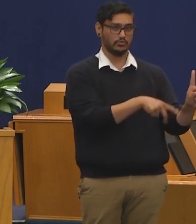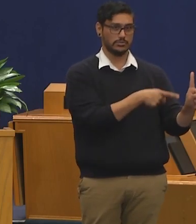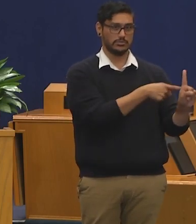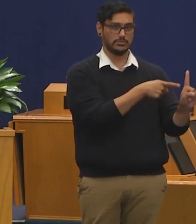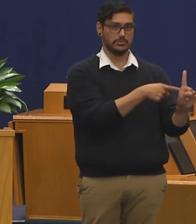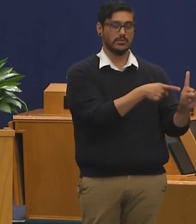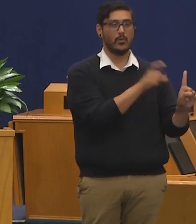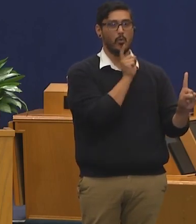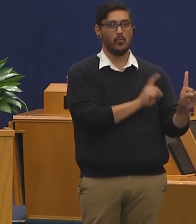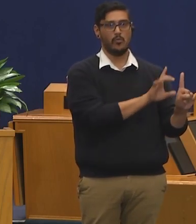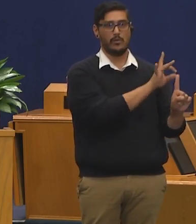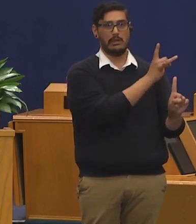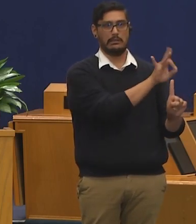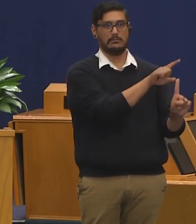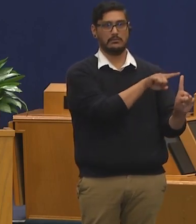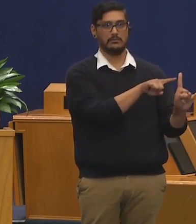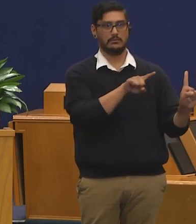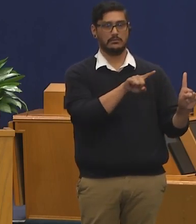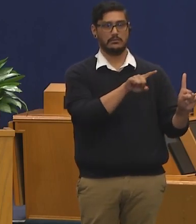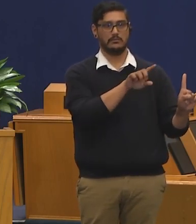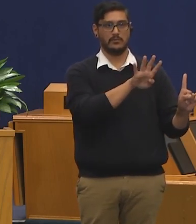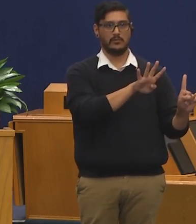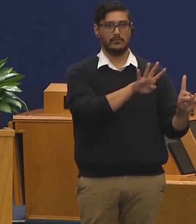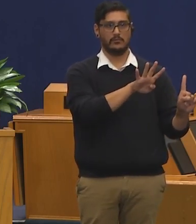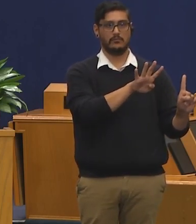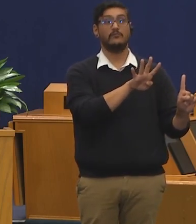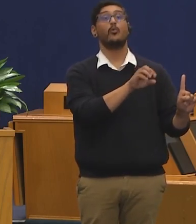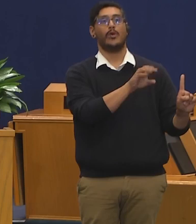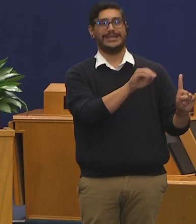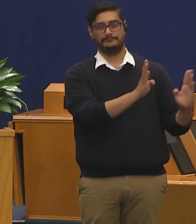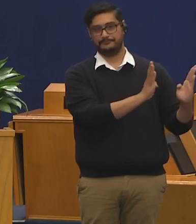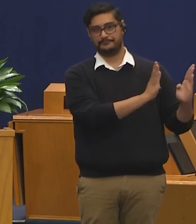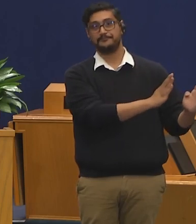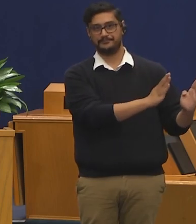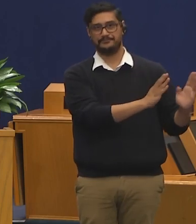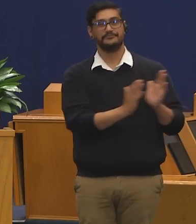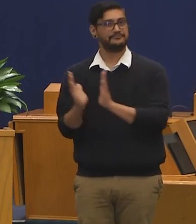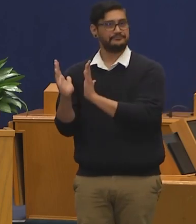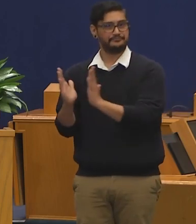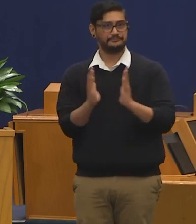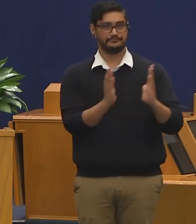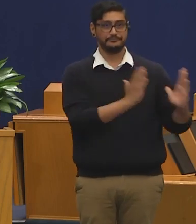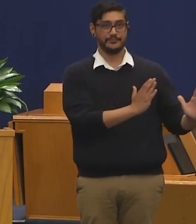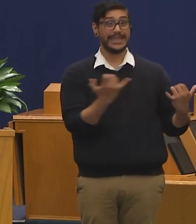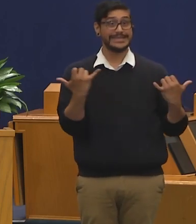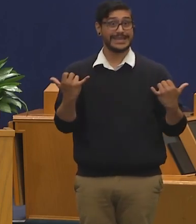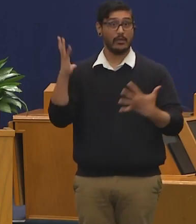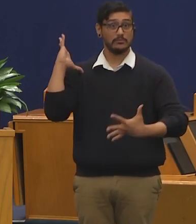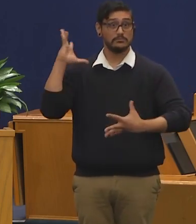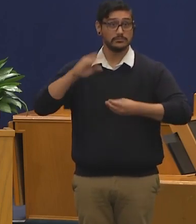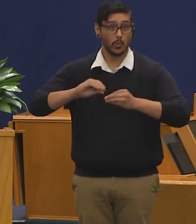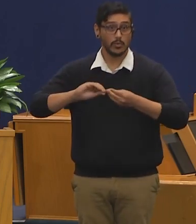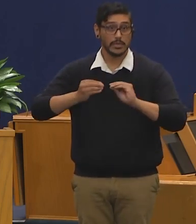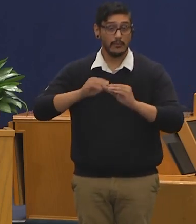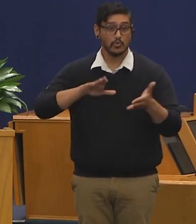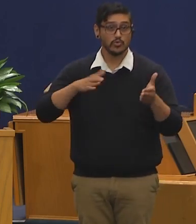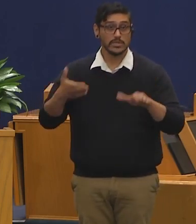entre 18 y 40 años. Esto eleva el número total de muertes